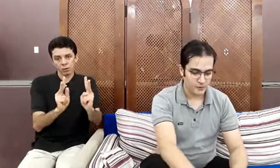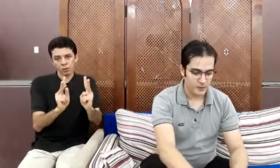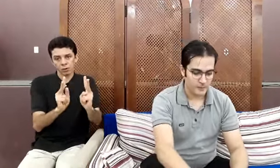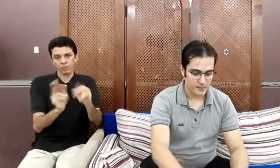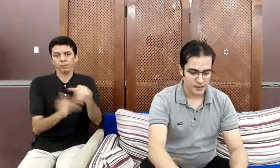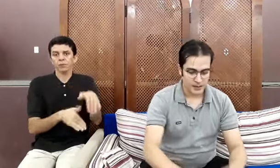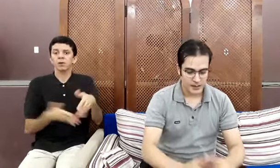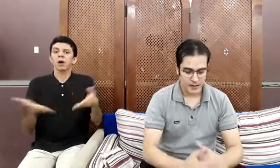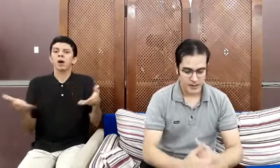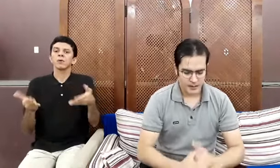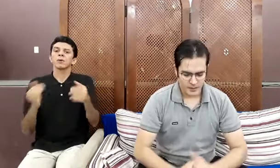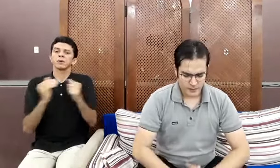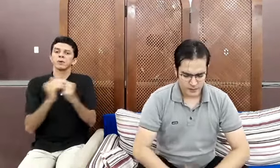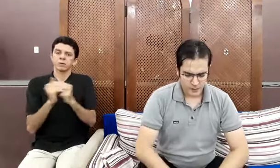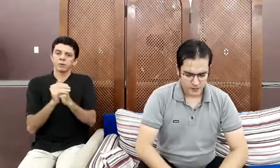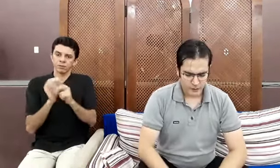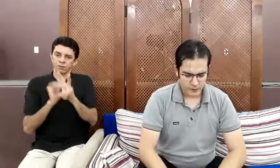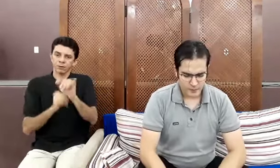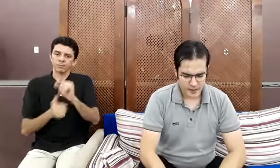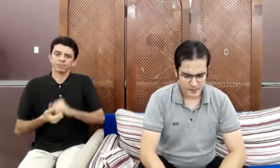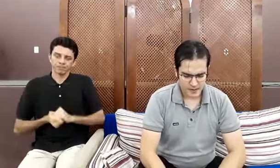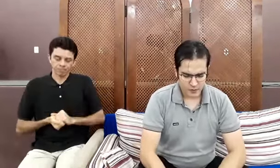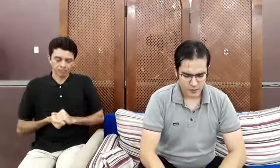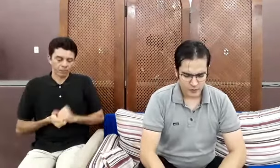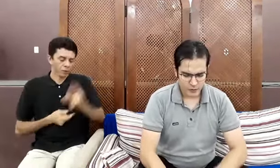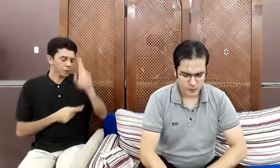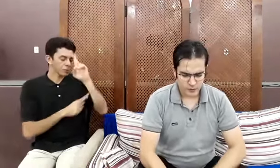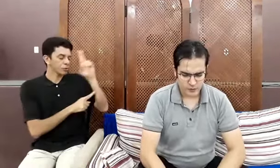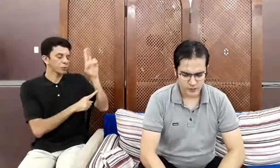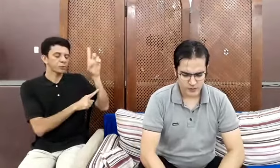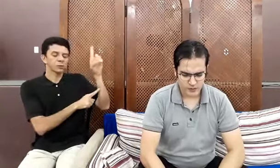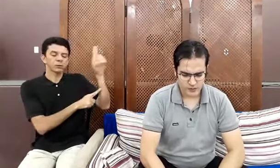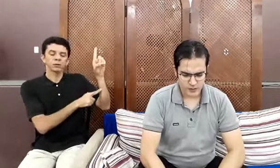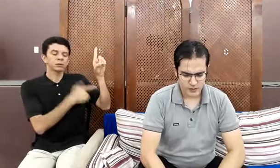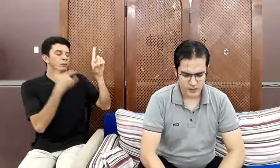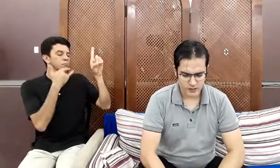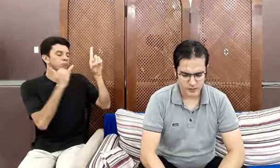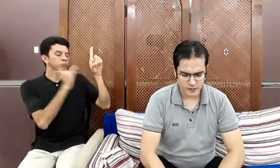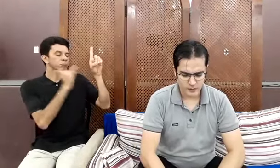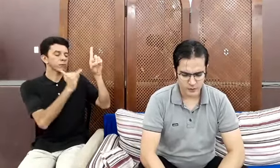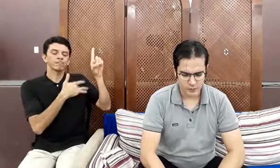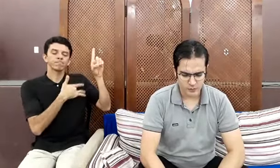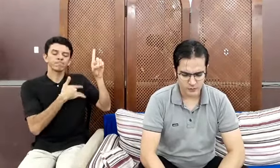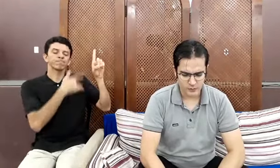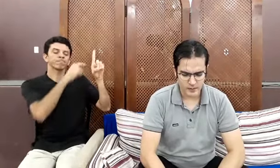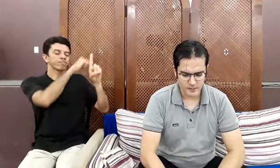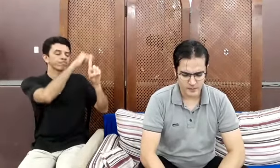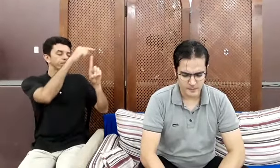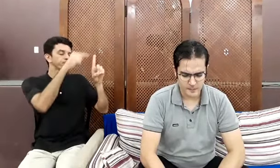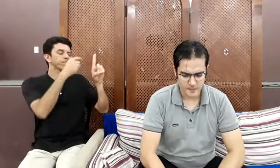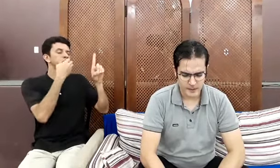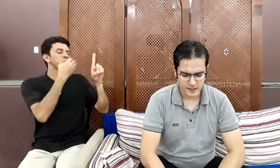Senhor? Senhor Deus, Pai misericordioso, Deus santo, Deus bondoso e